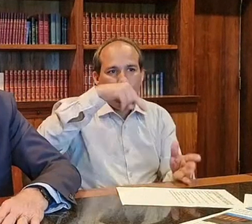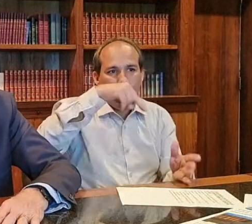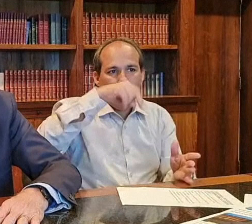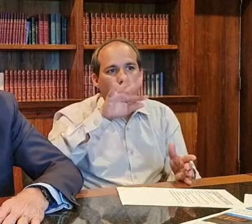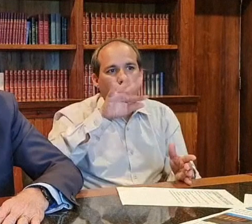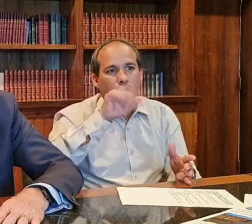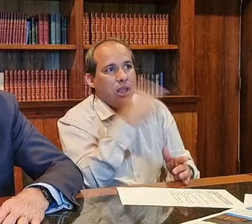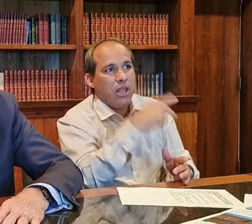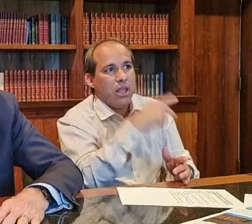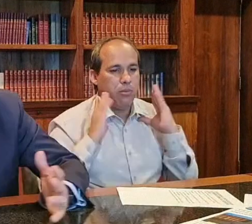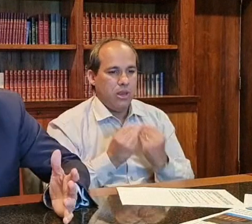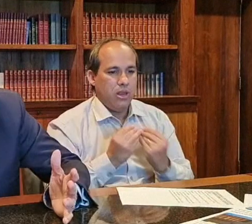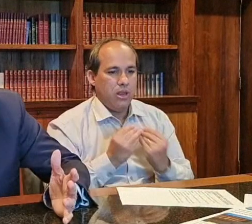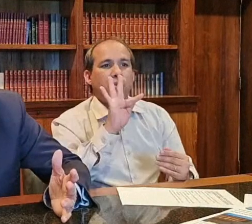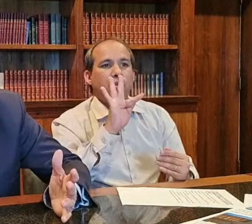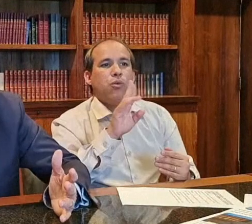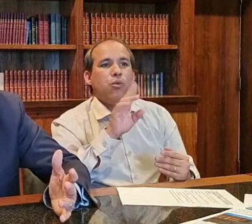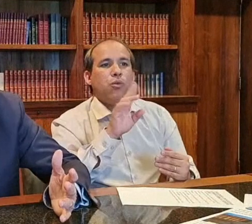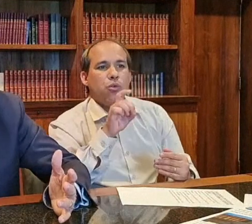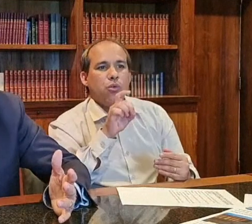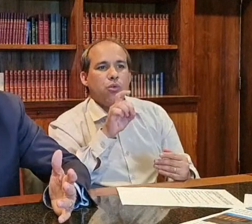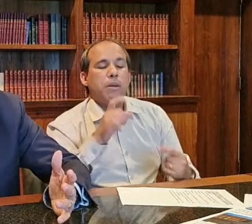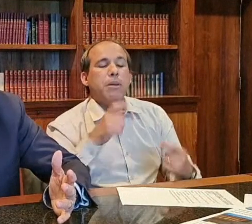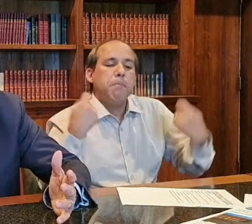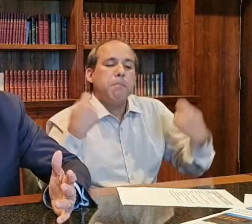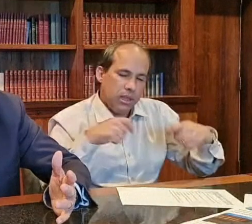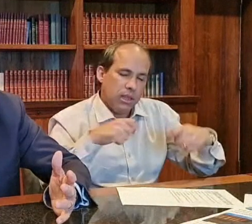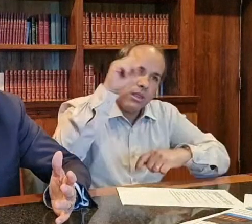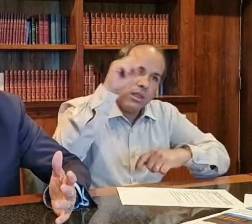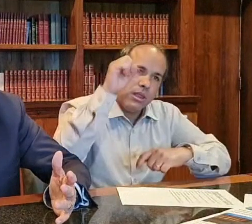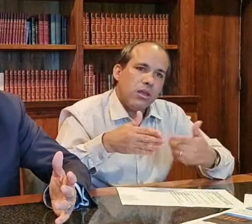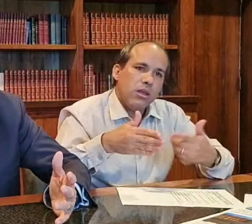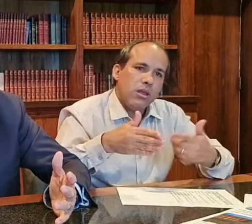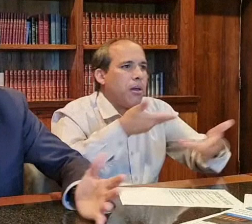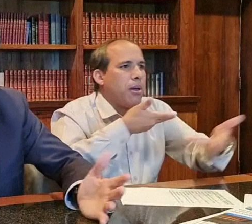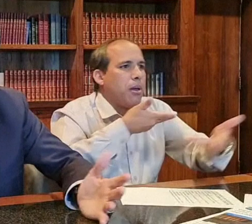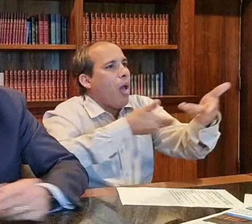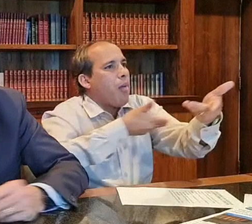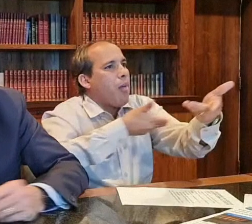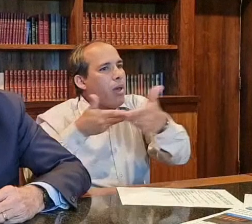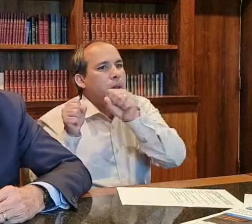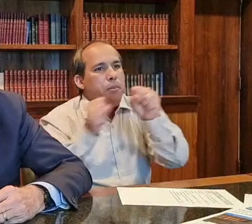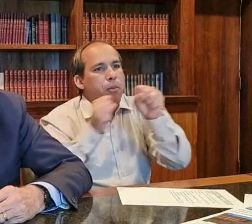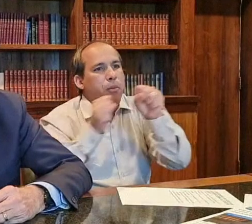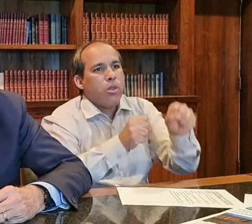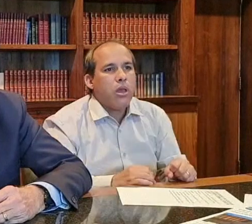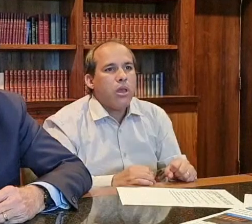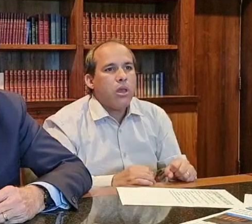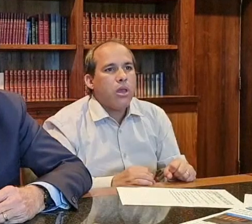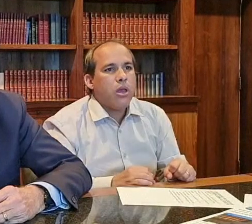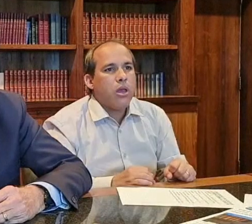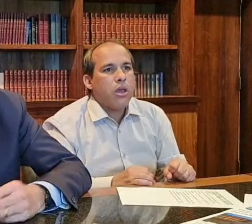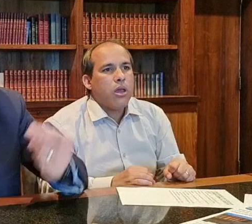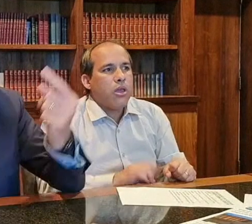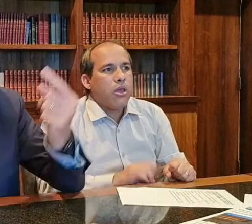teve outros conteúdos removidos do YouTube por divulgar informações falsas entre eles uma transmissão ao vivo em que associava a vacina